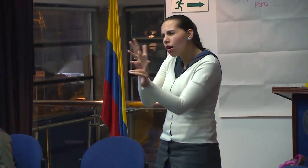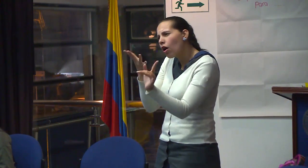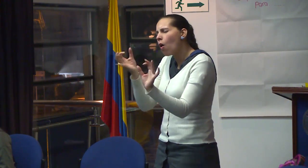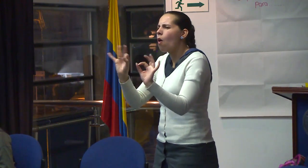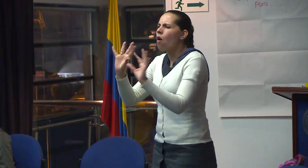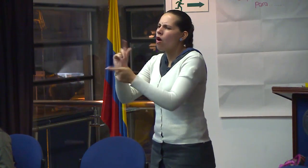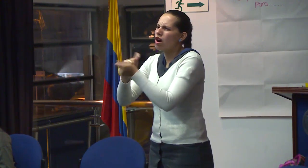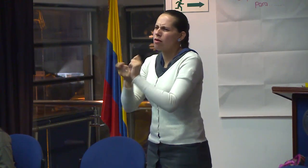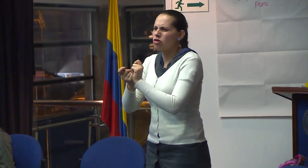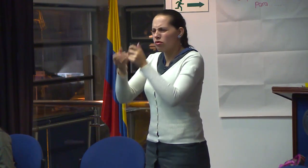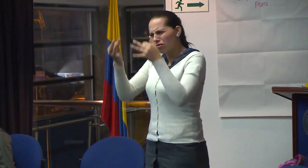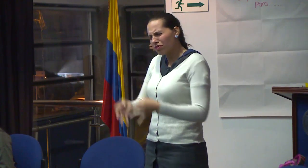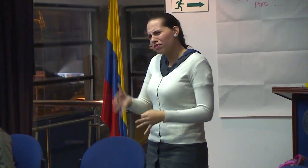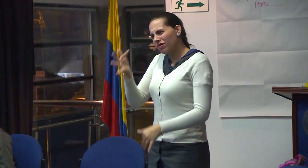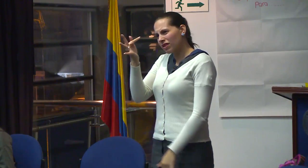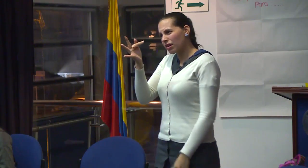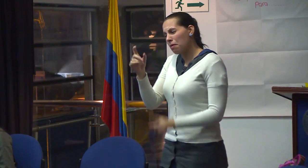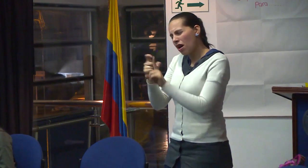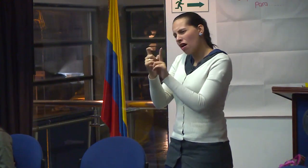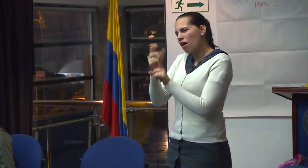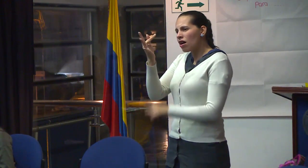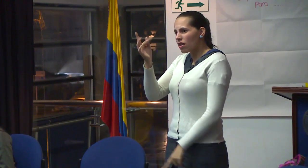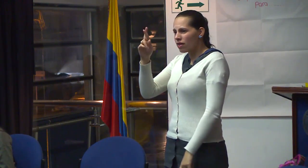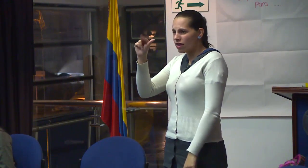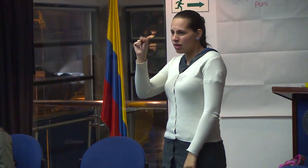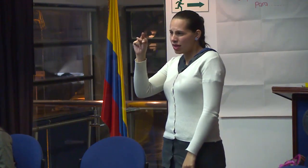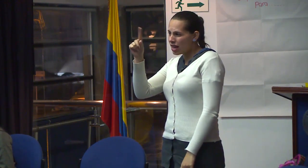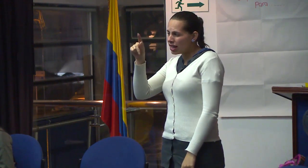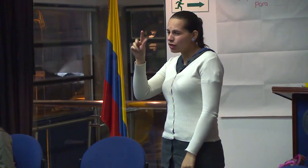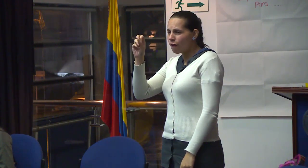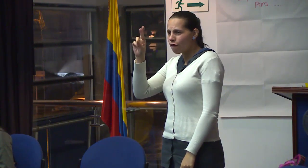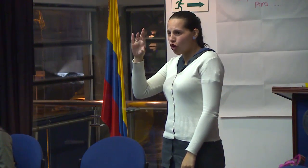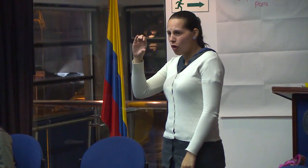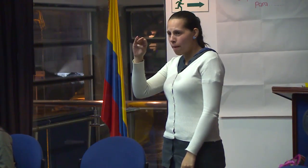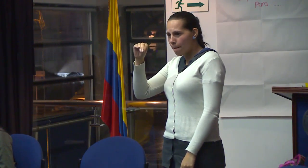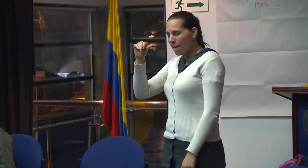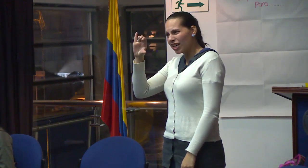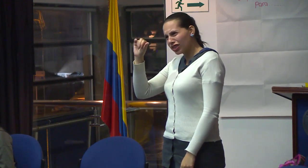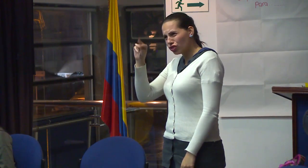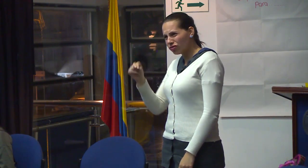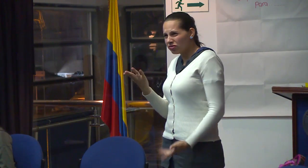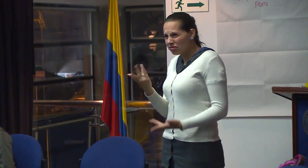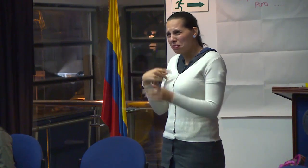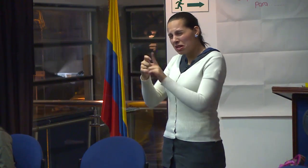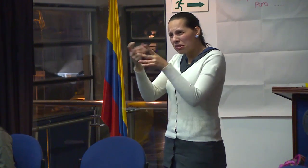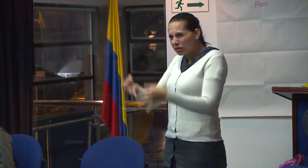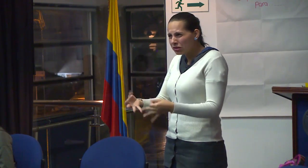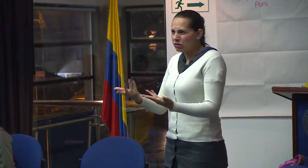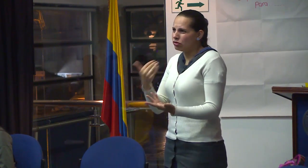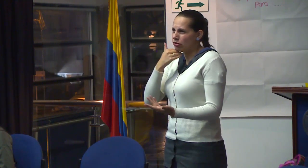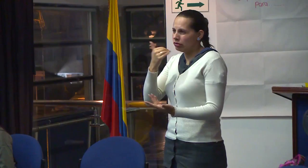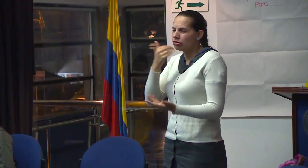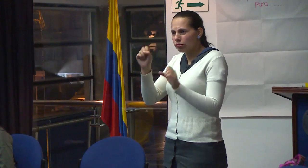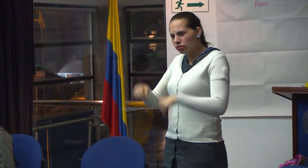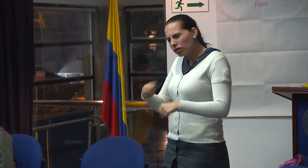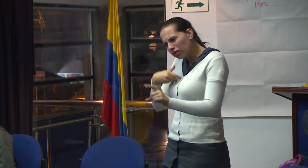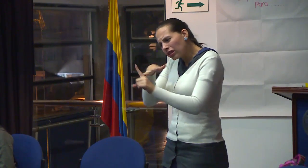puede llamarse transformación, pero sí unos cambios significativos en la realidad de la persona. Puede ser que no sean unos